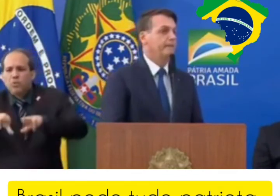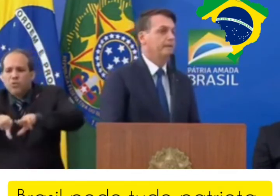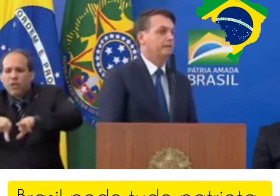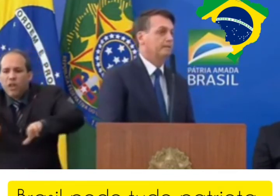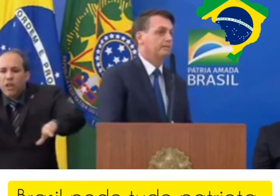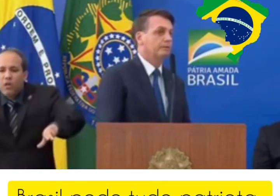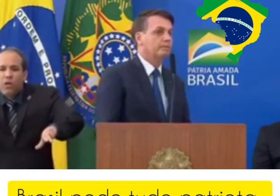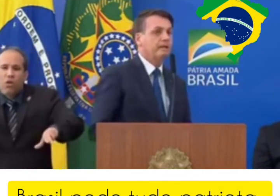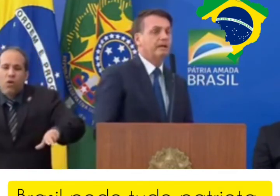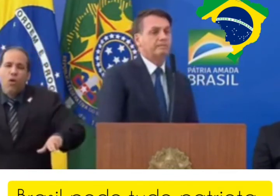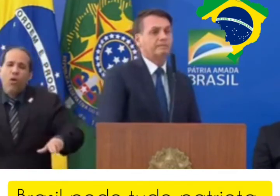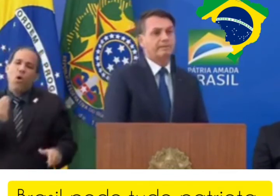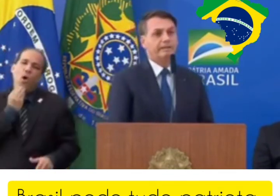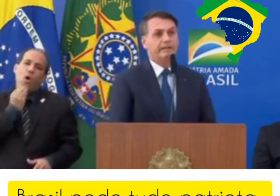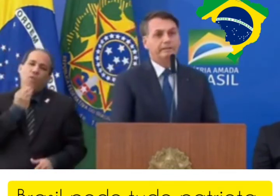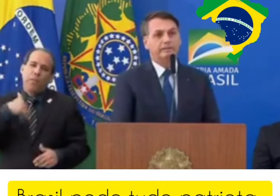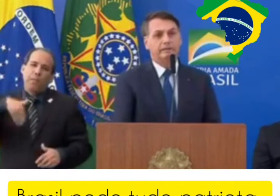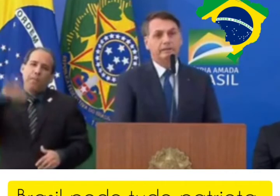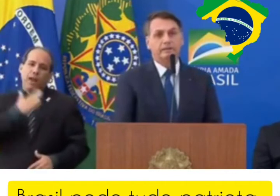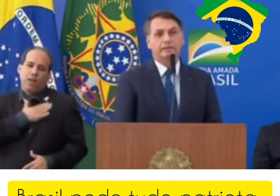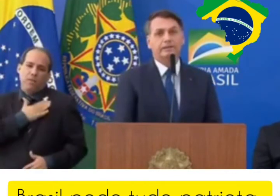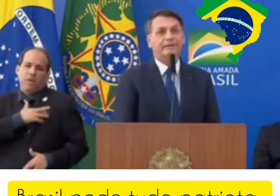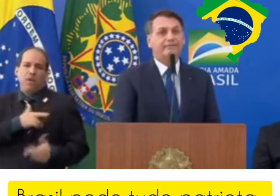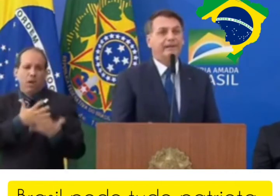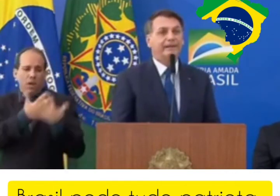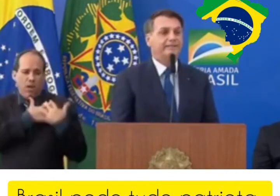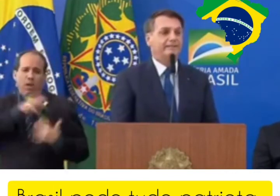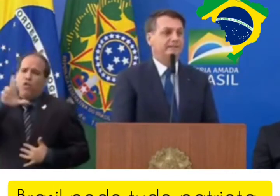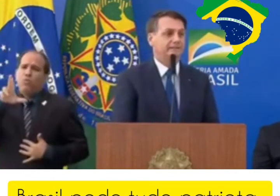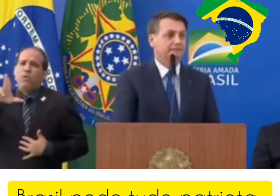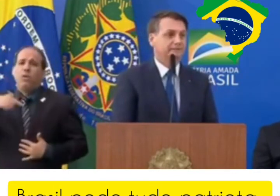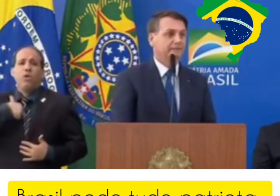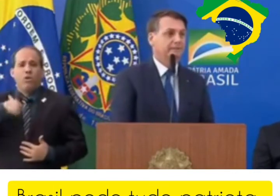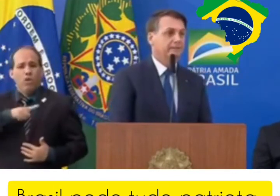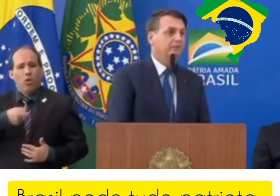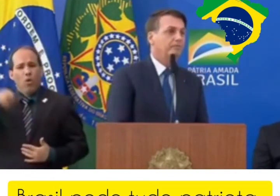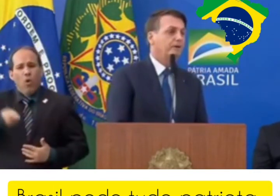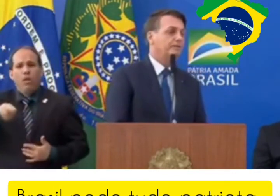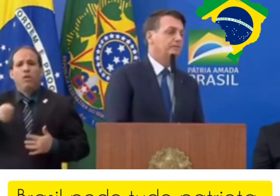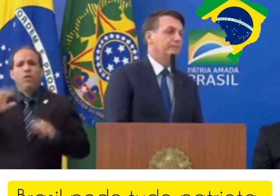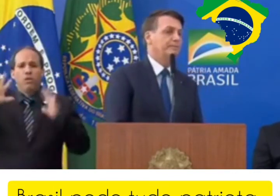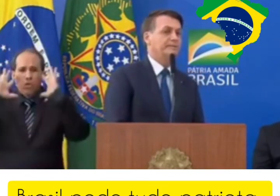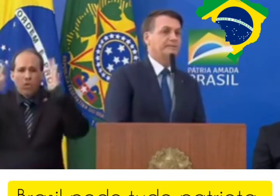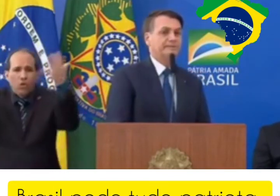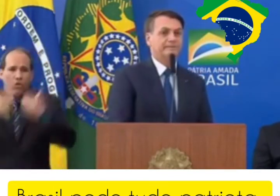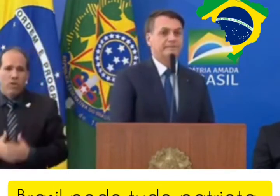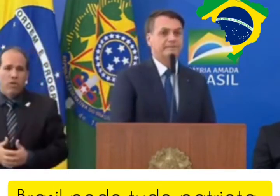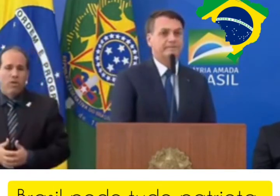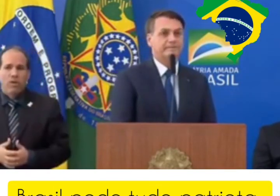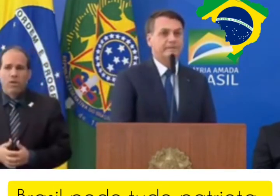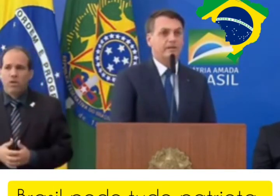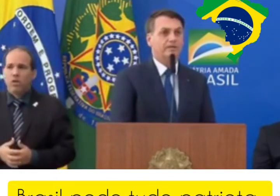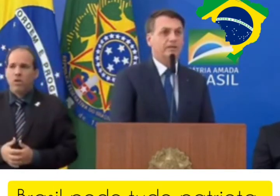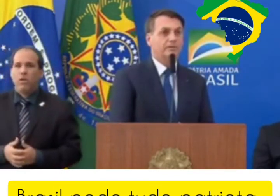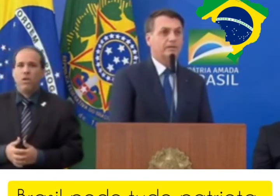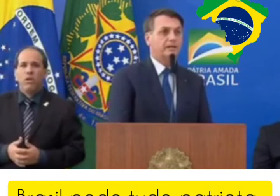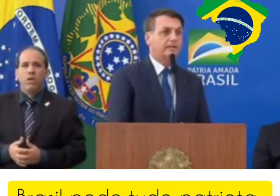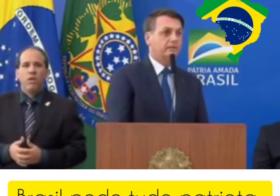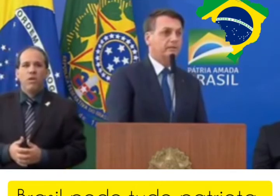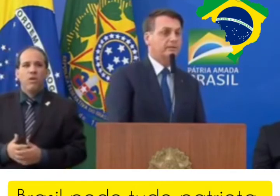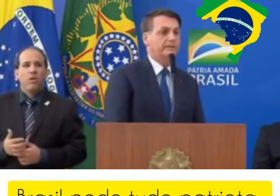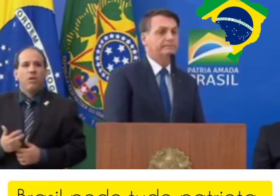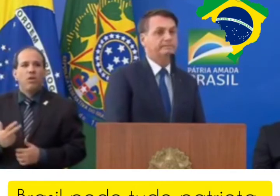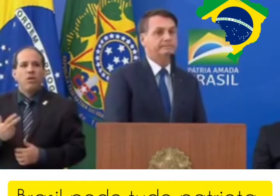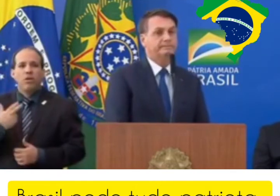logicamente, são sobre minha responsabilidade. Eu tenho o dever de decidir. Eu não posso me omitir. Eu tenho que